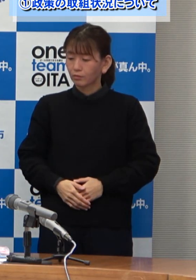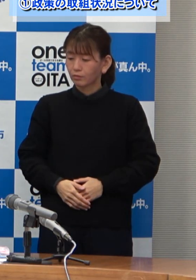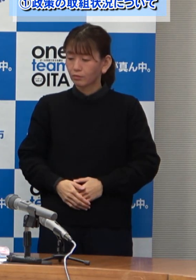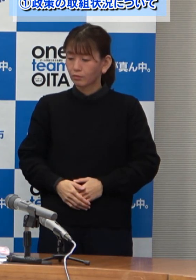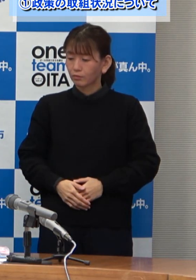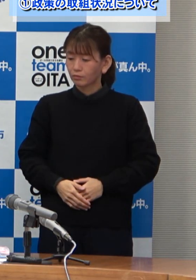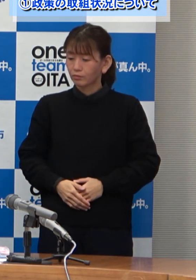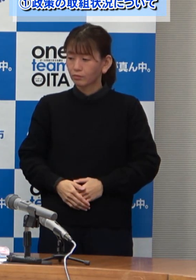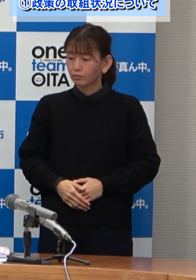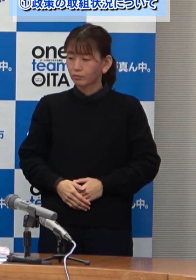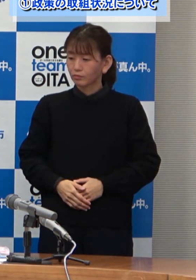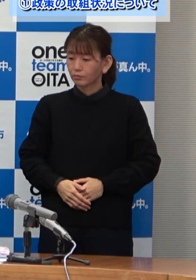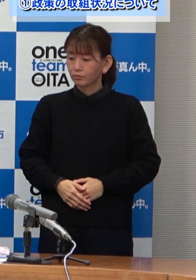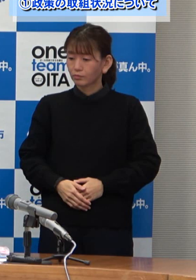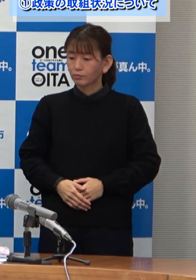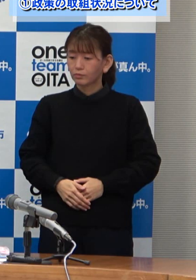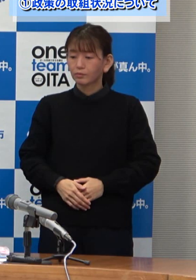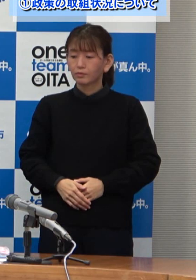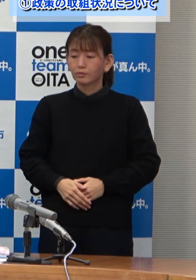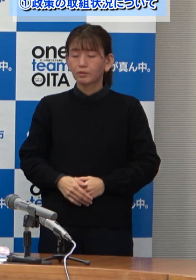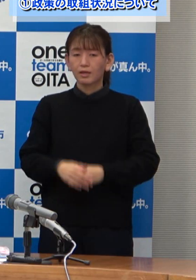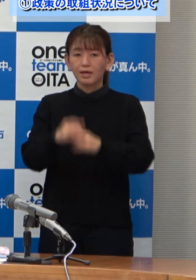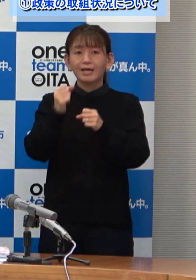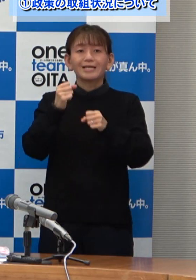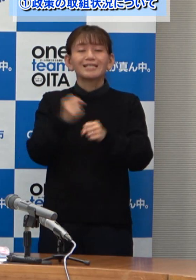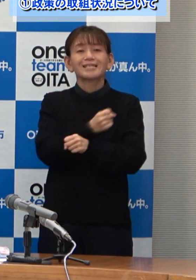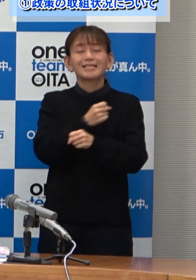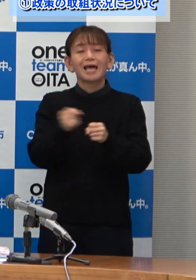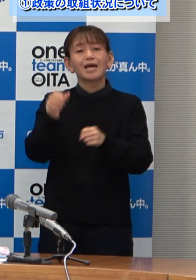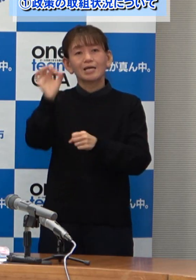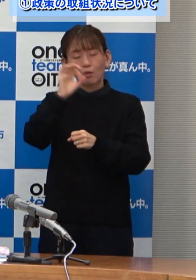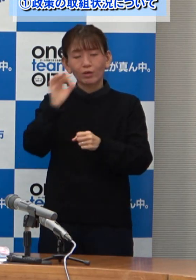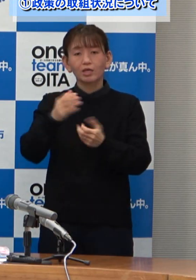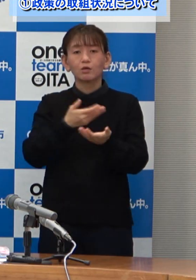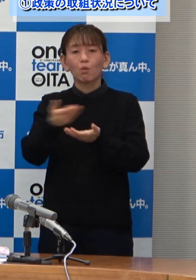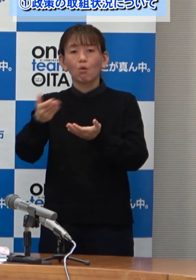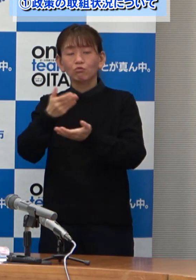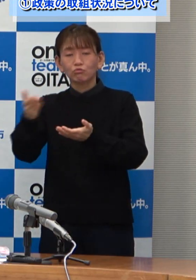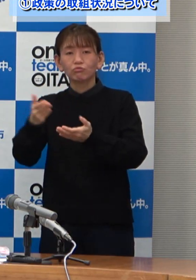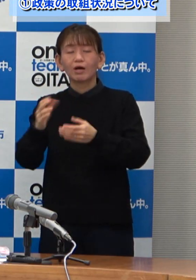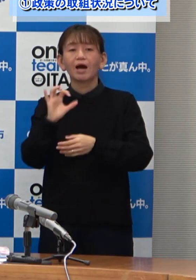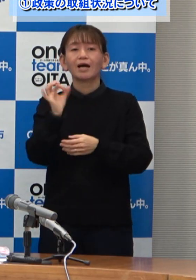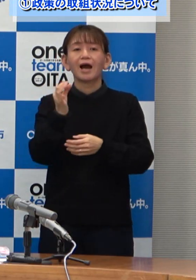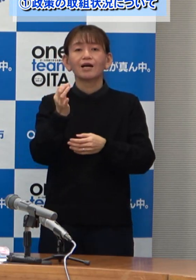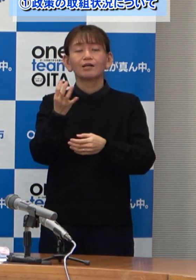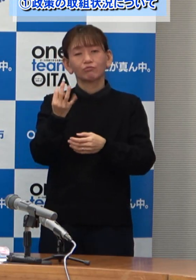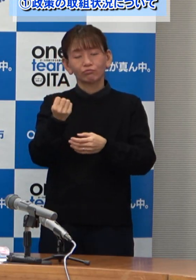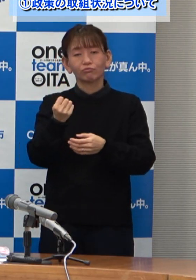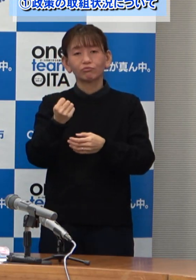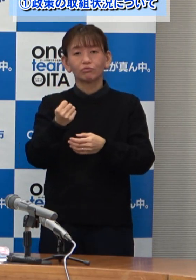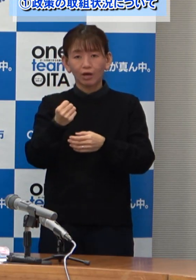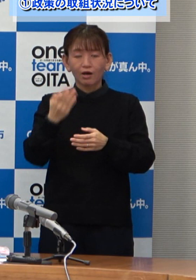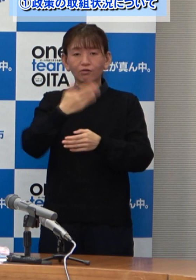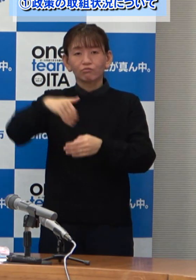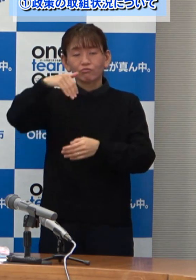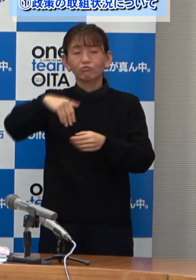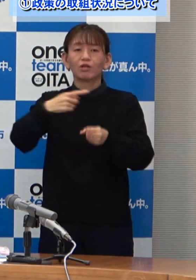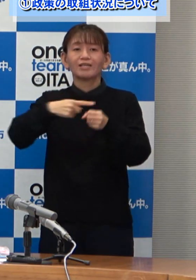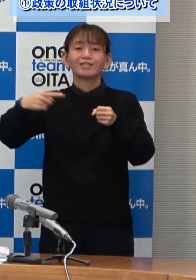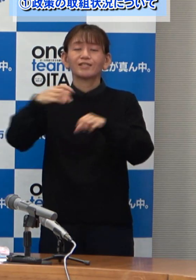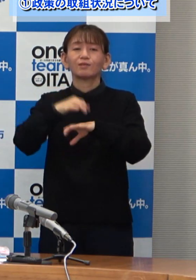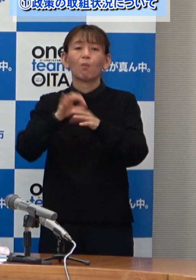えま製造品の出荷額は九州第1位を続けているこの大市ですけれども